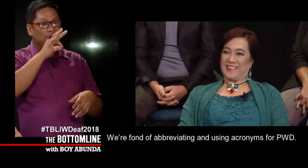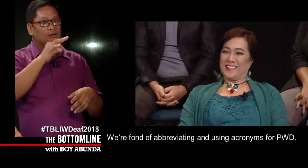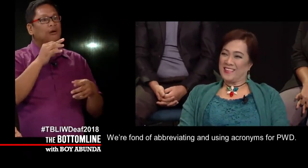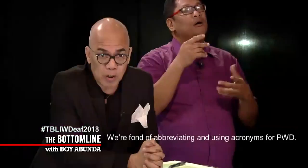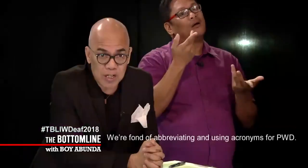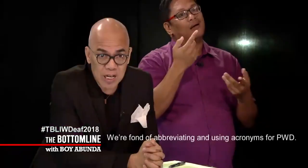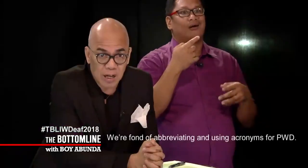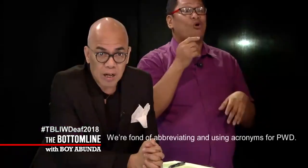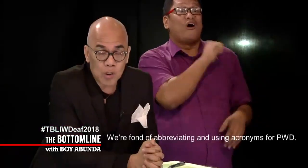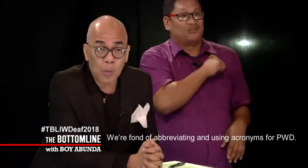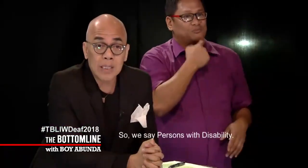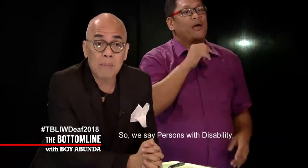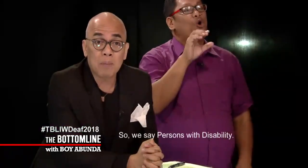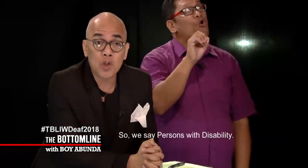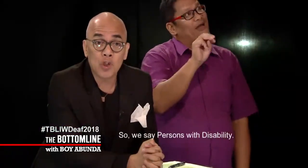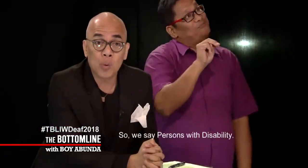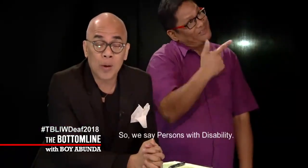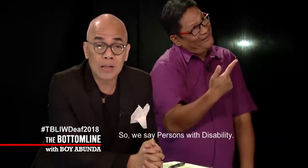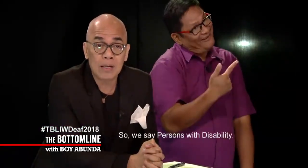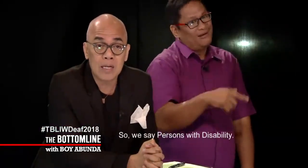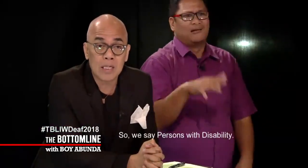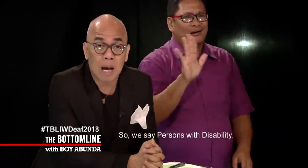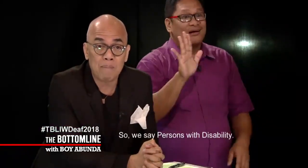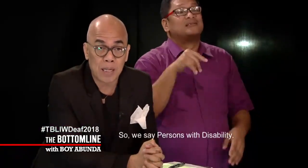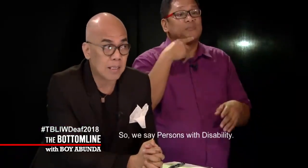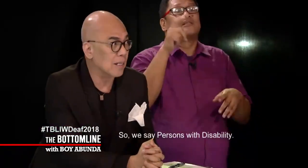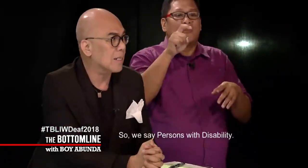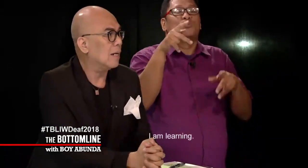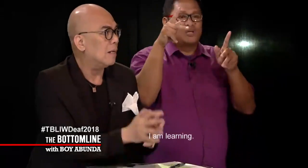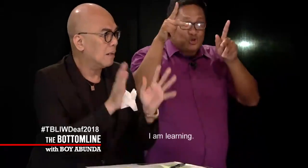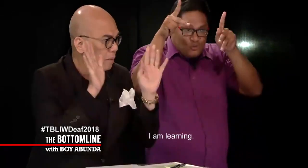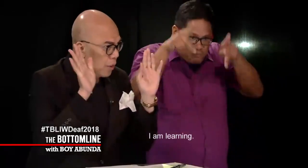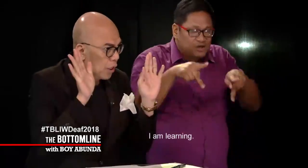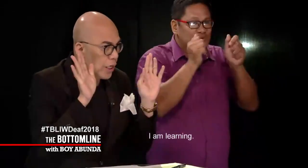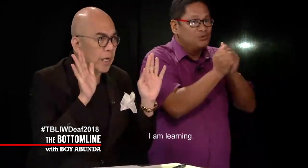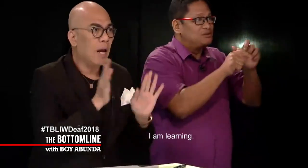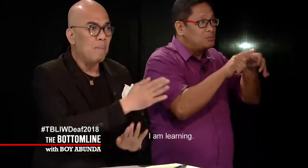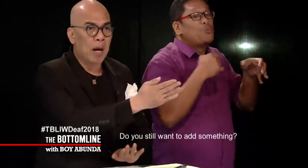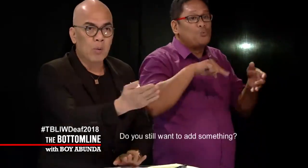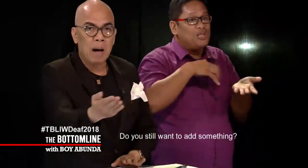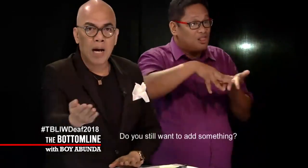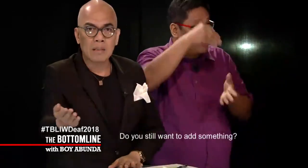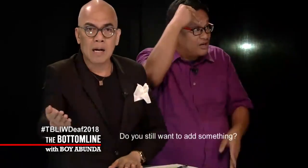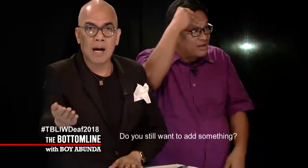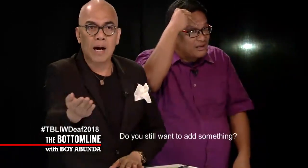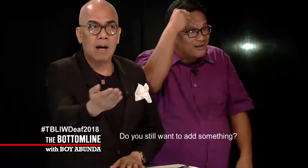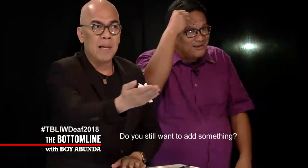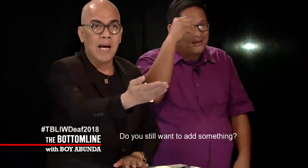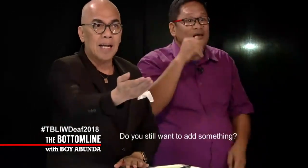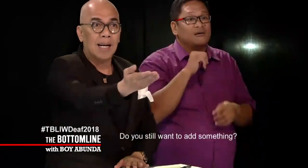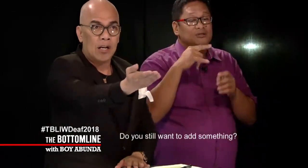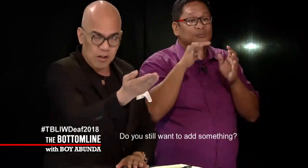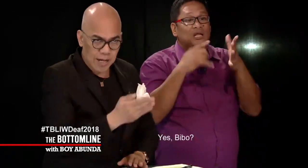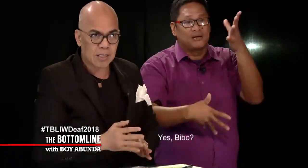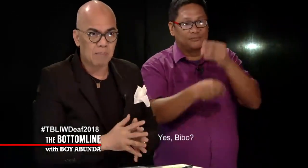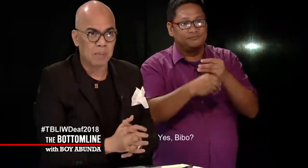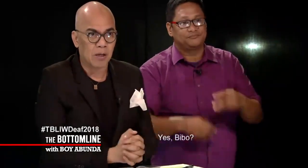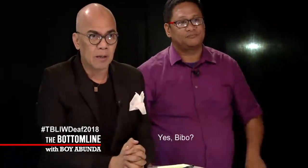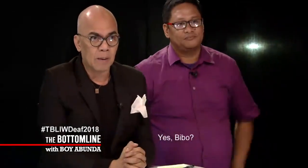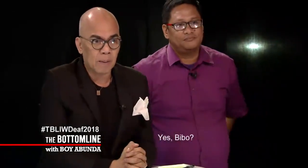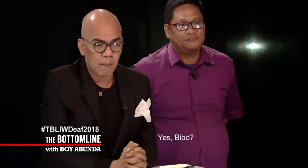yeah. PWD. Yeah. So we say person with disabilities. Yes. We're learning. Meron bang maidadagdag kayo?